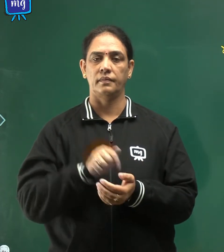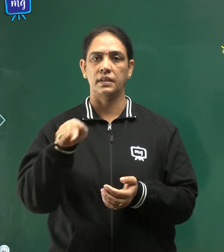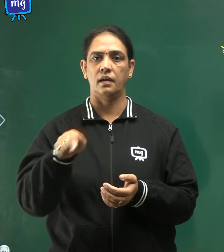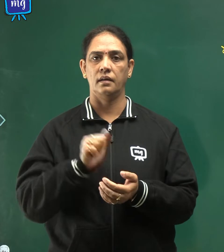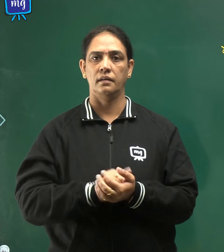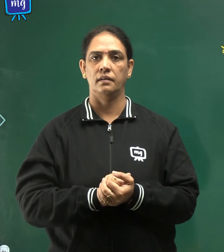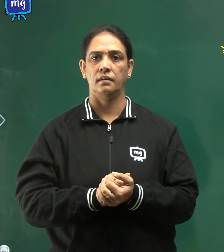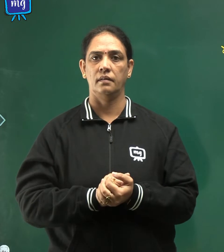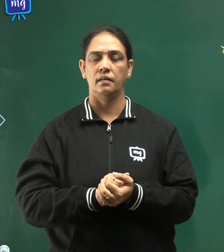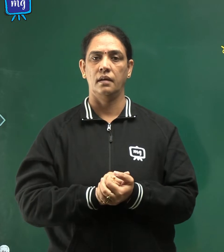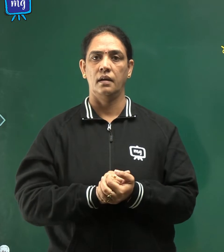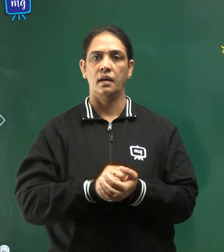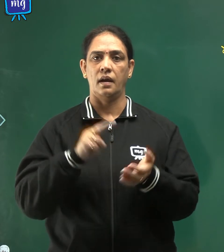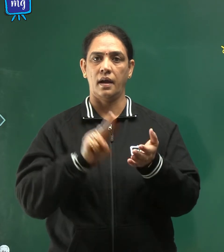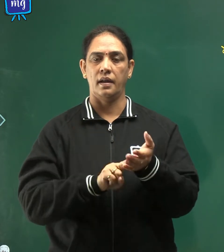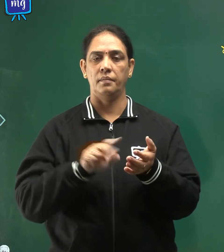जहां n भी